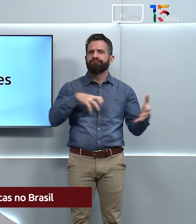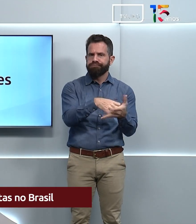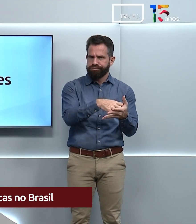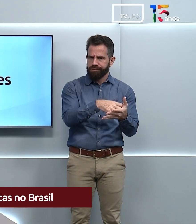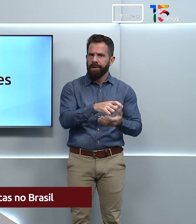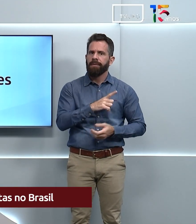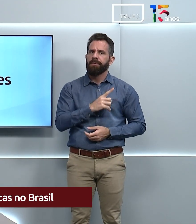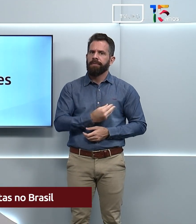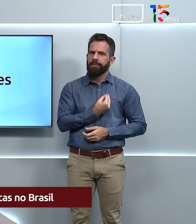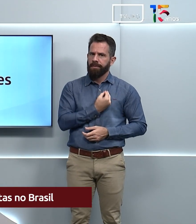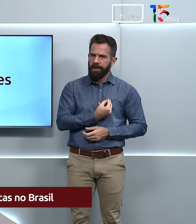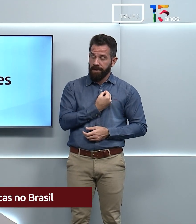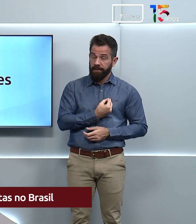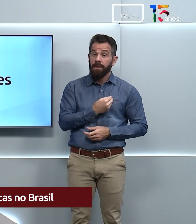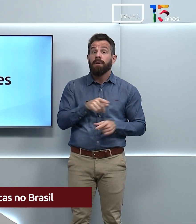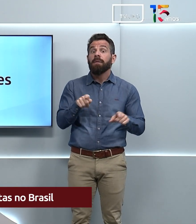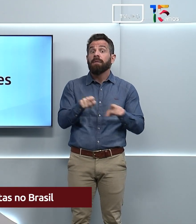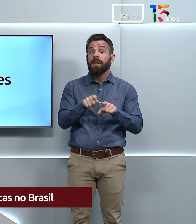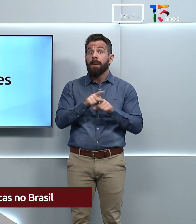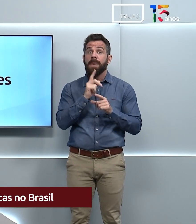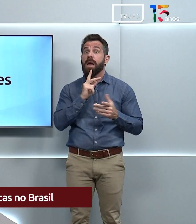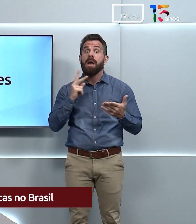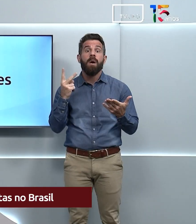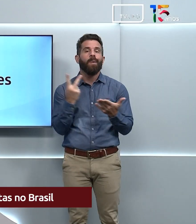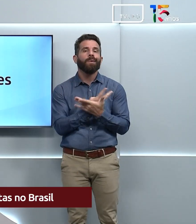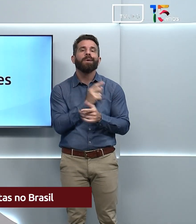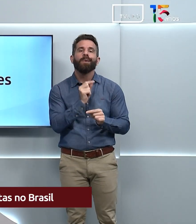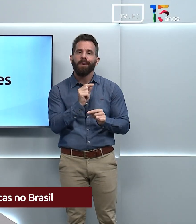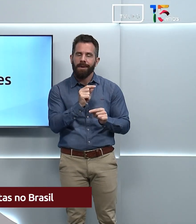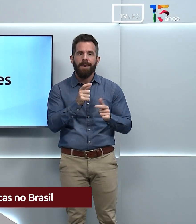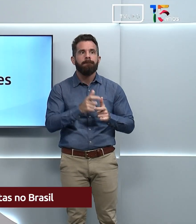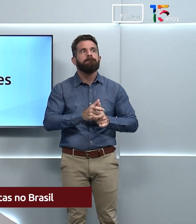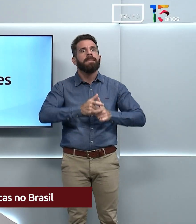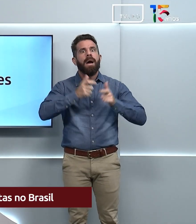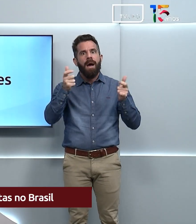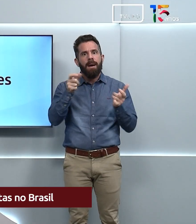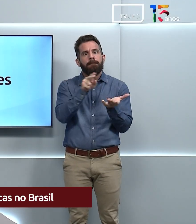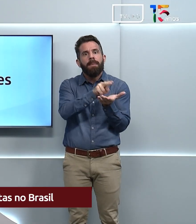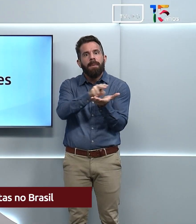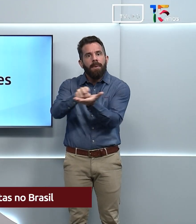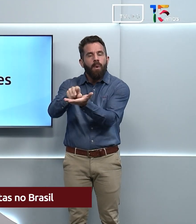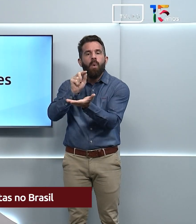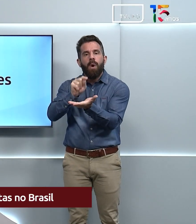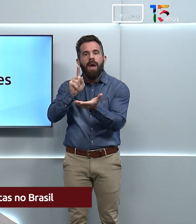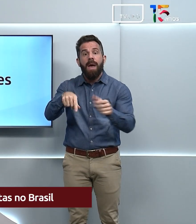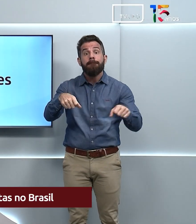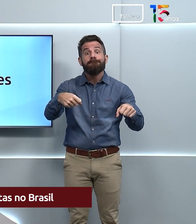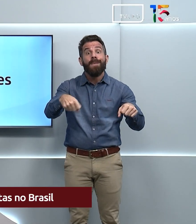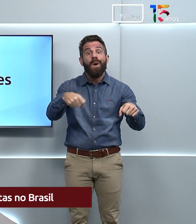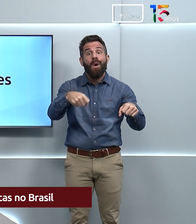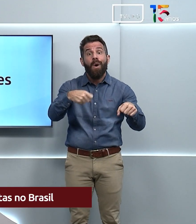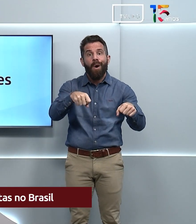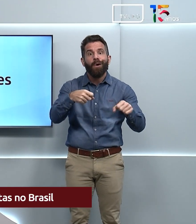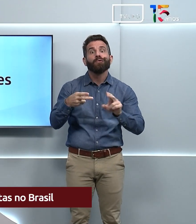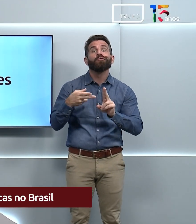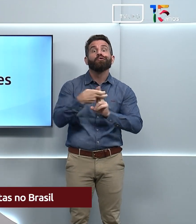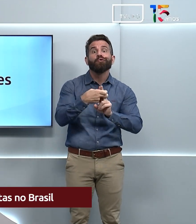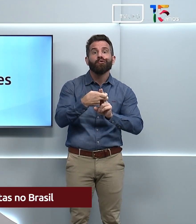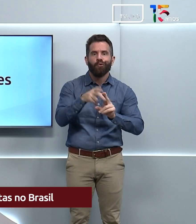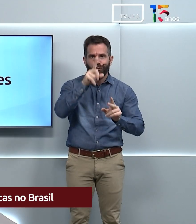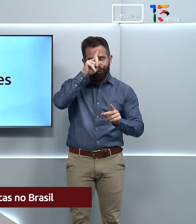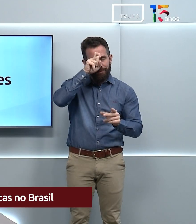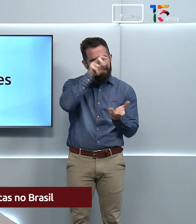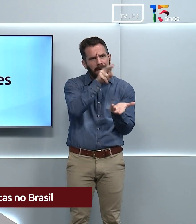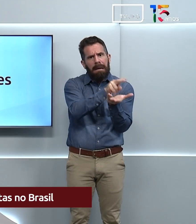consequência, na quantidade de internações de motociclistas pelo Sistema Único de Saúde, o